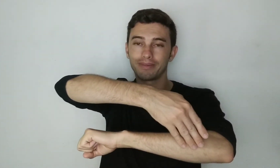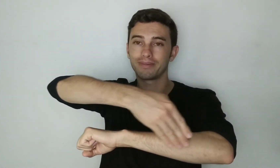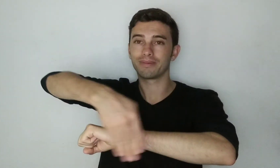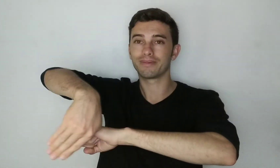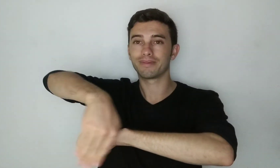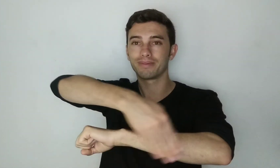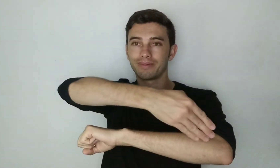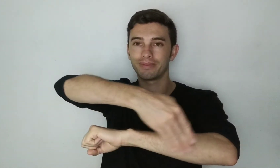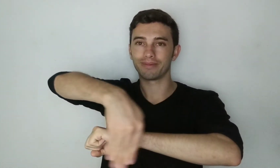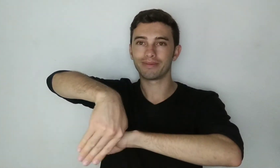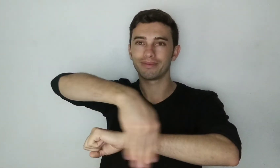Rua.